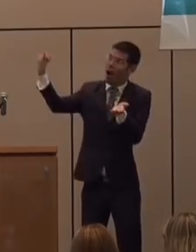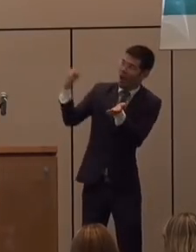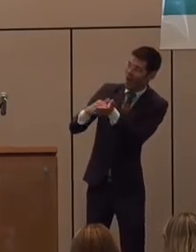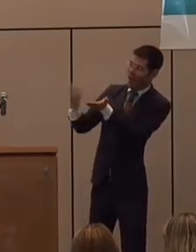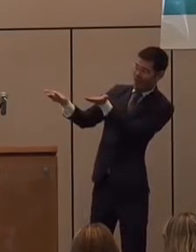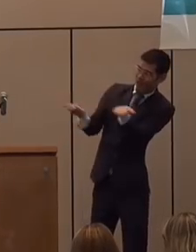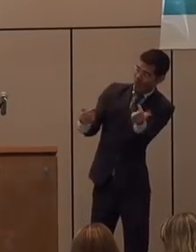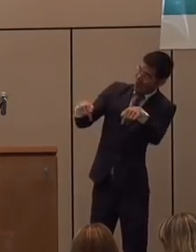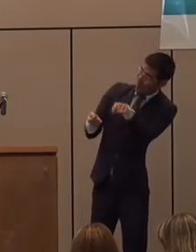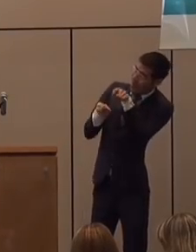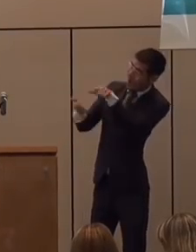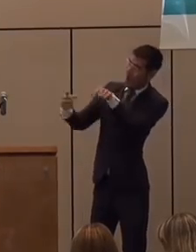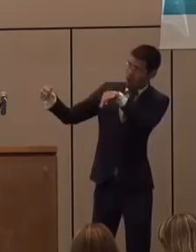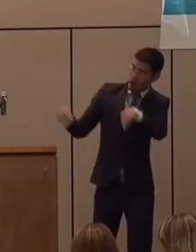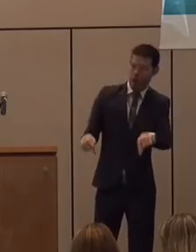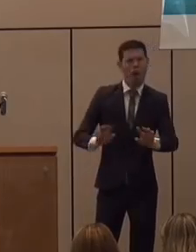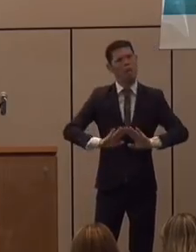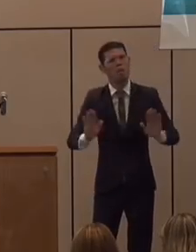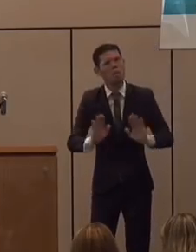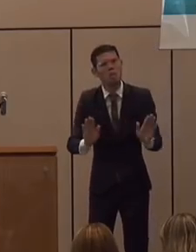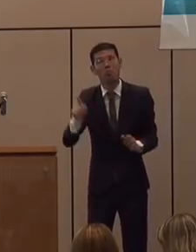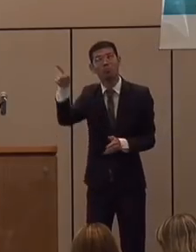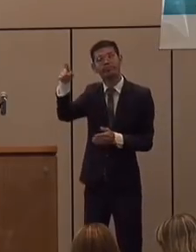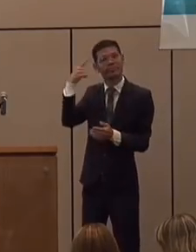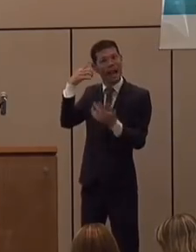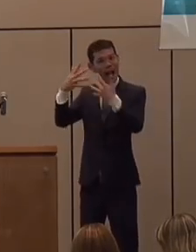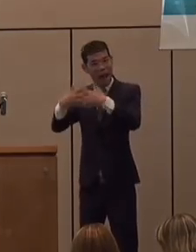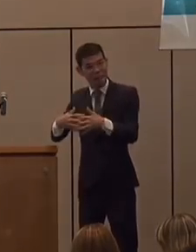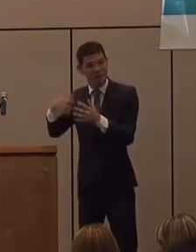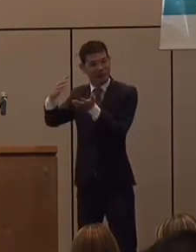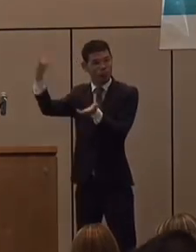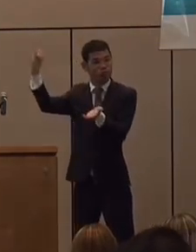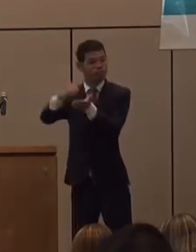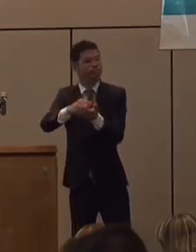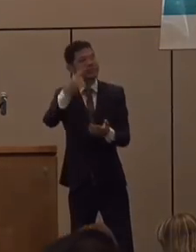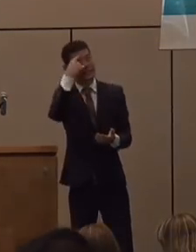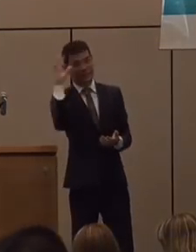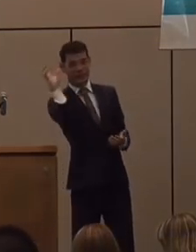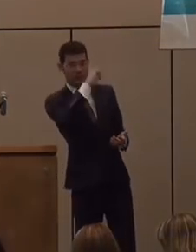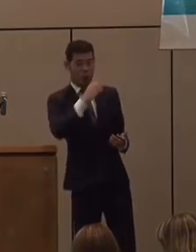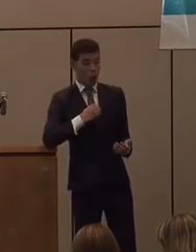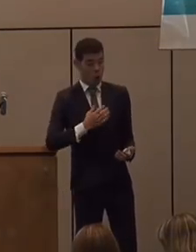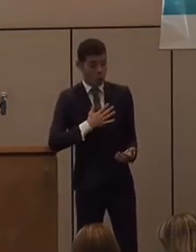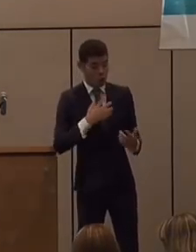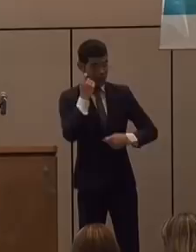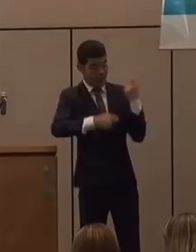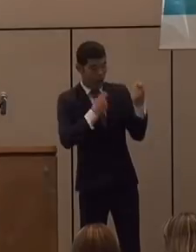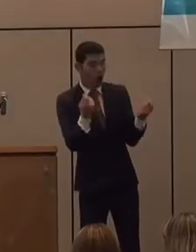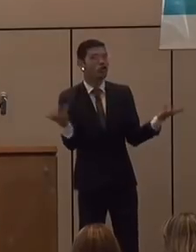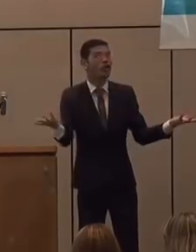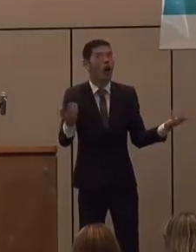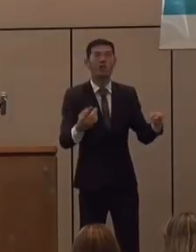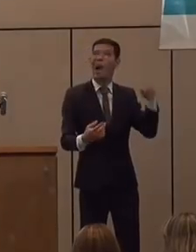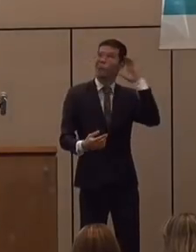esas llegadas a nuestro aeropuerto sino porque se han dado cuenta que las oportunidades de negocio están aquí y que el mundo quiere venir